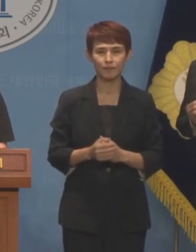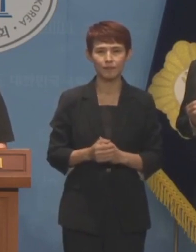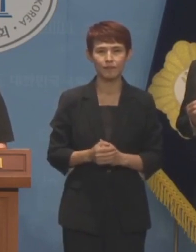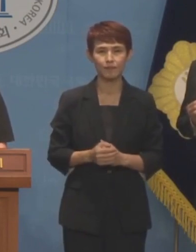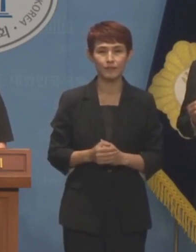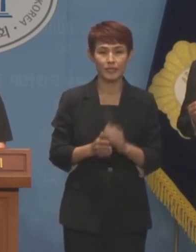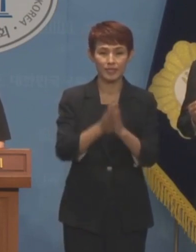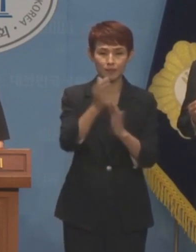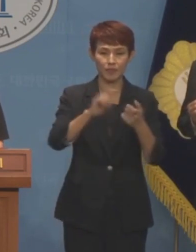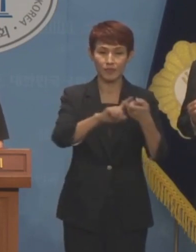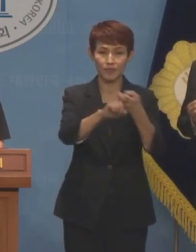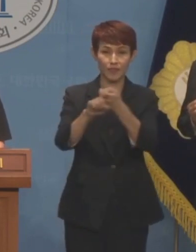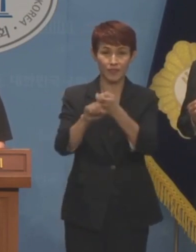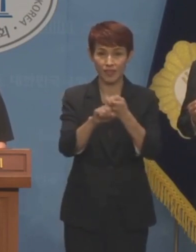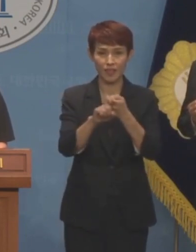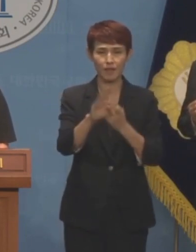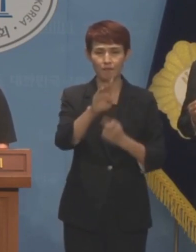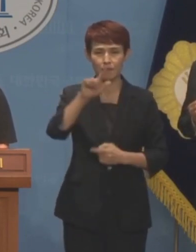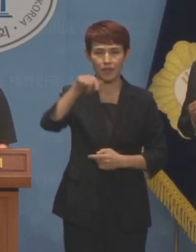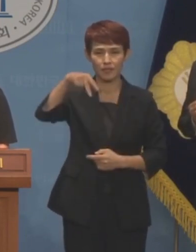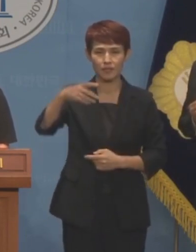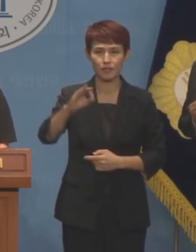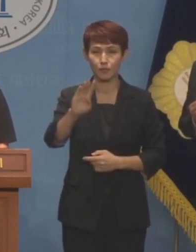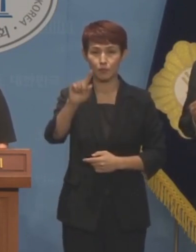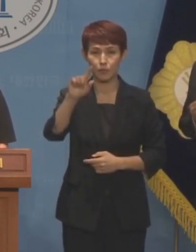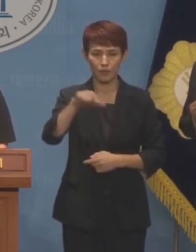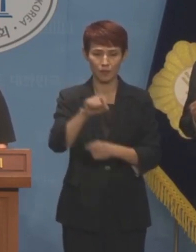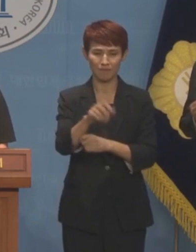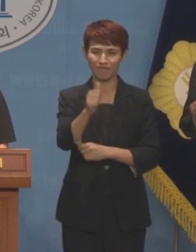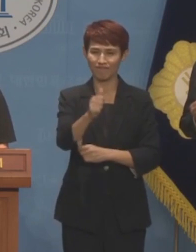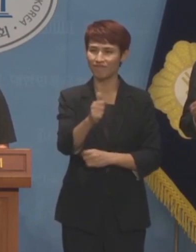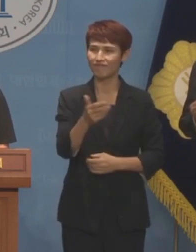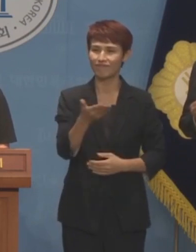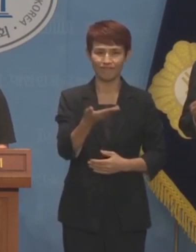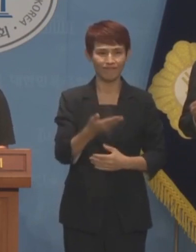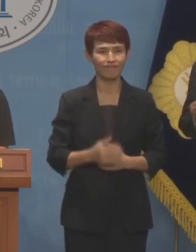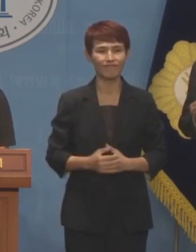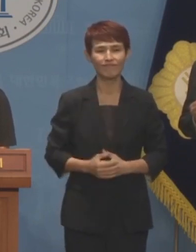이채양명주 시민연대 박승복 사무처장님 오셨습니다.